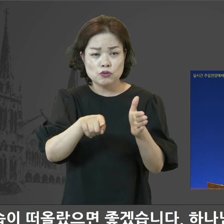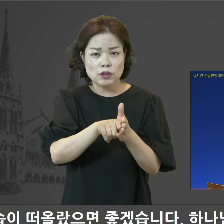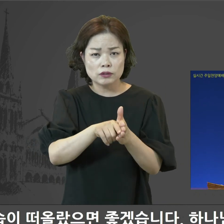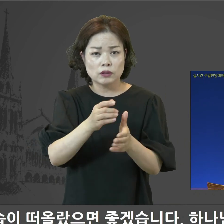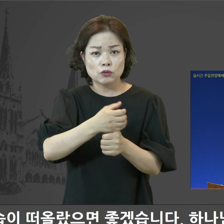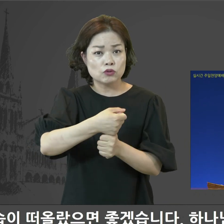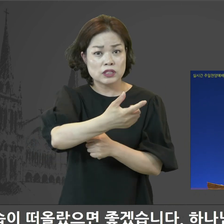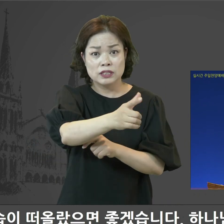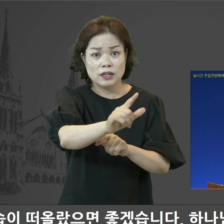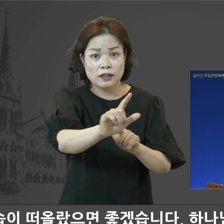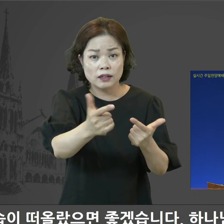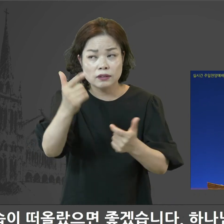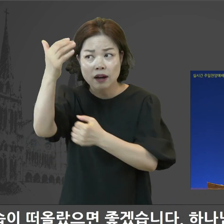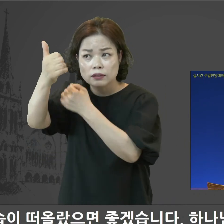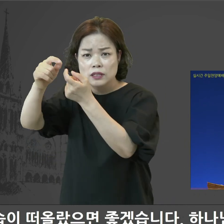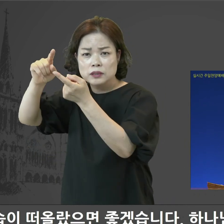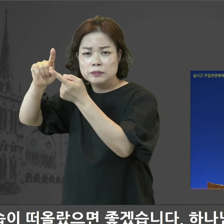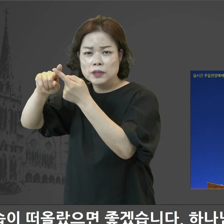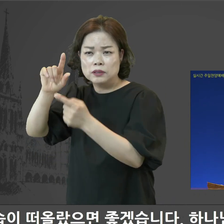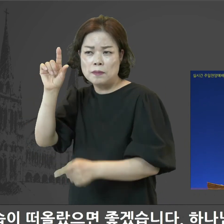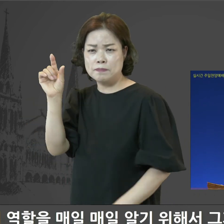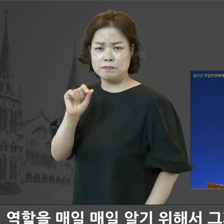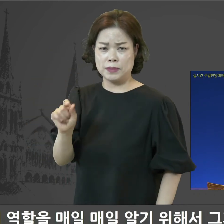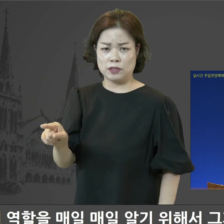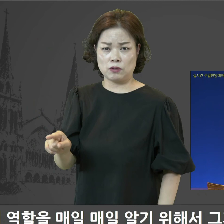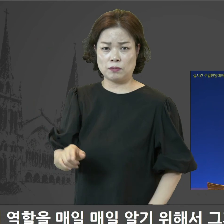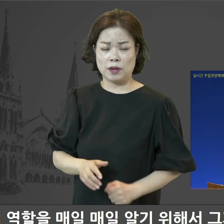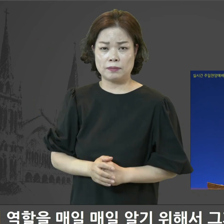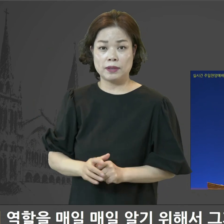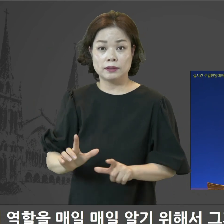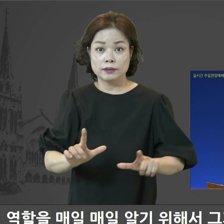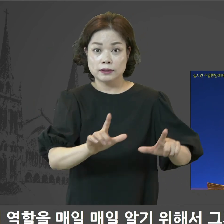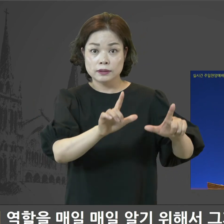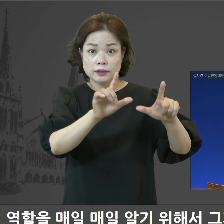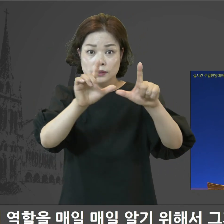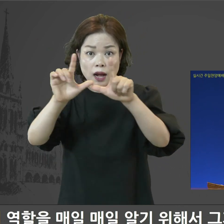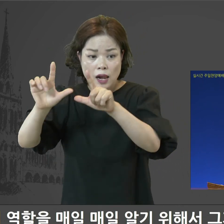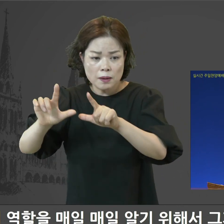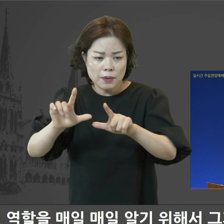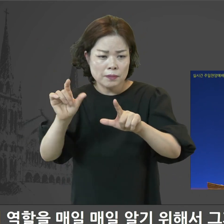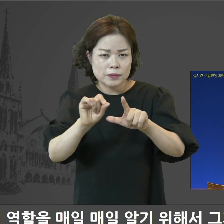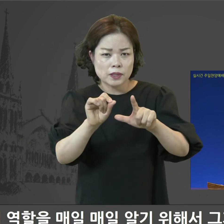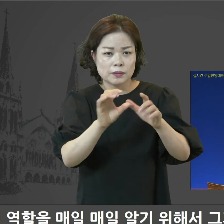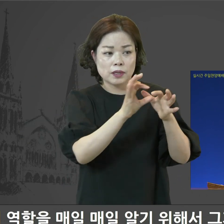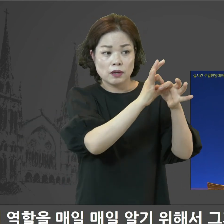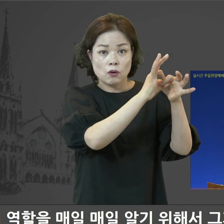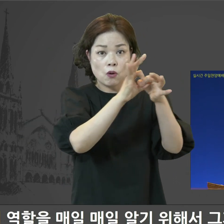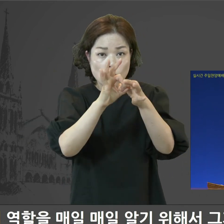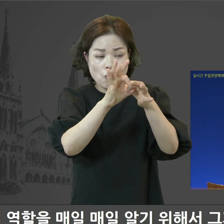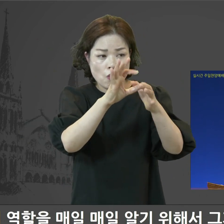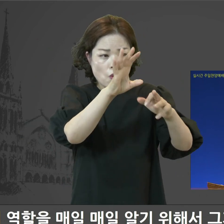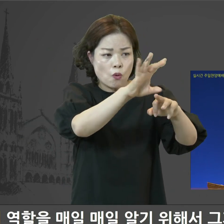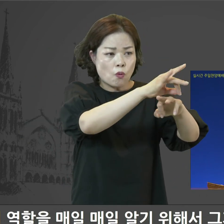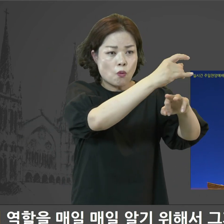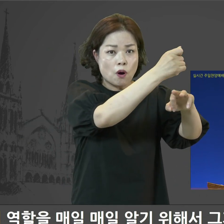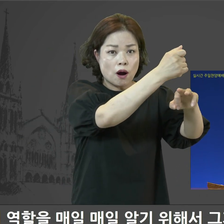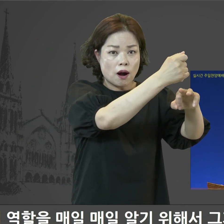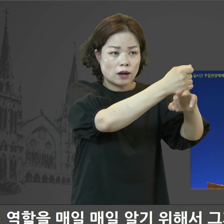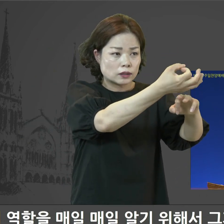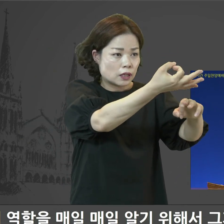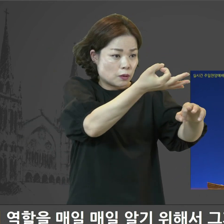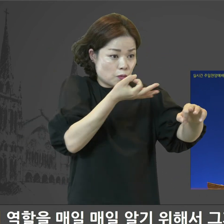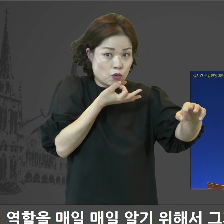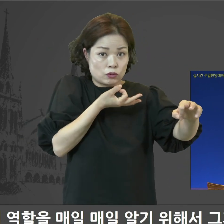것, 그 하나님에 대한 민첩함이 삶의 민첩함으로 이어지고 왕에게까지